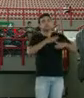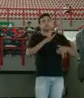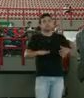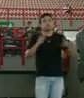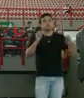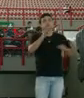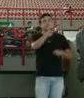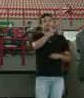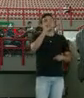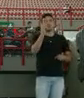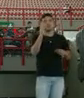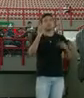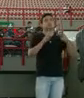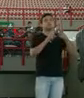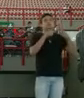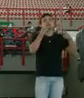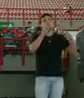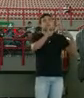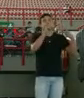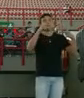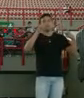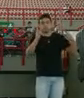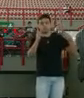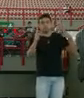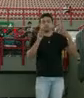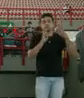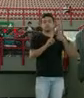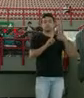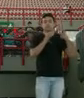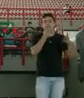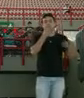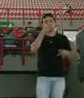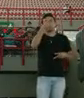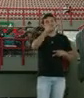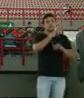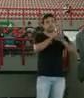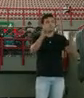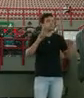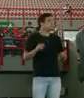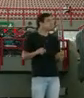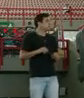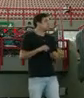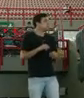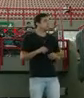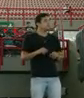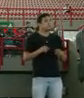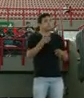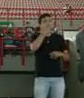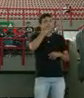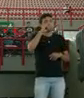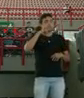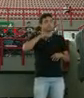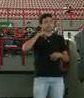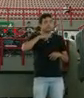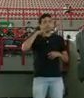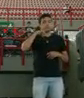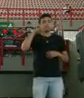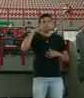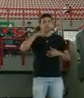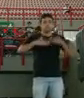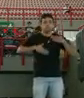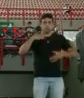cita GH, às vezes ele cita STH. Deixa eu dar um detalhe para vocês. Quem tem deficiência